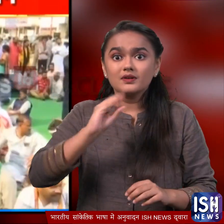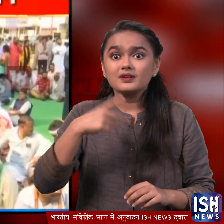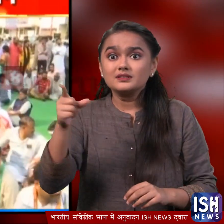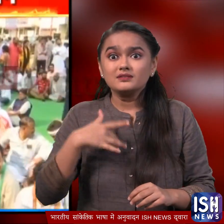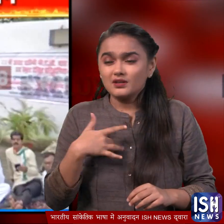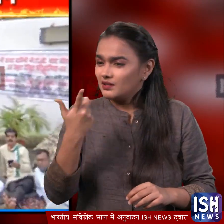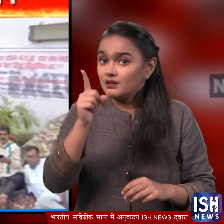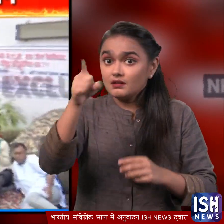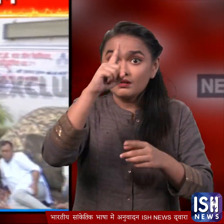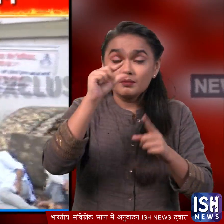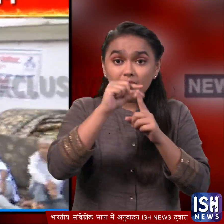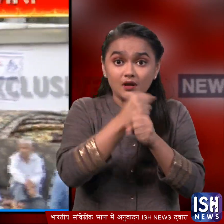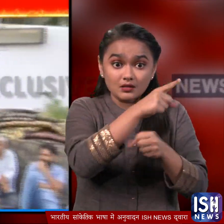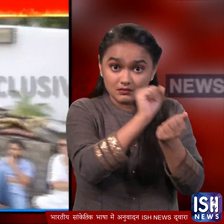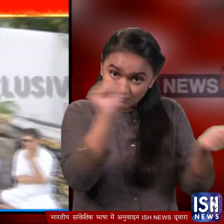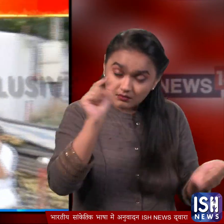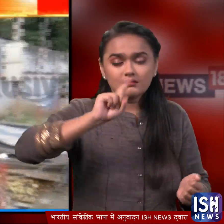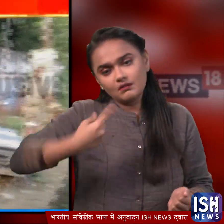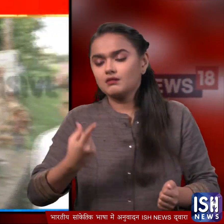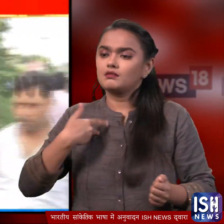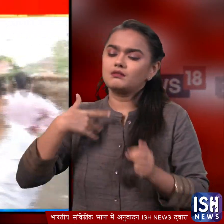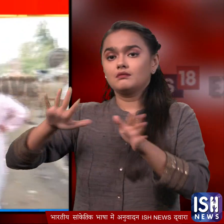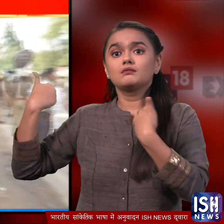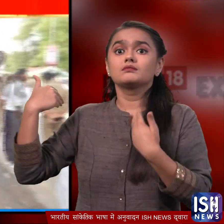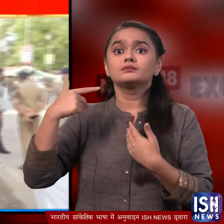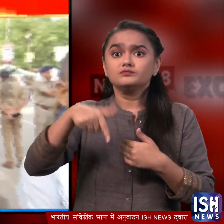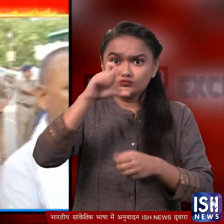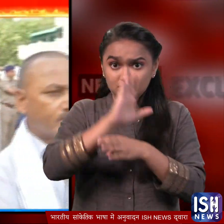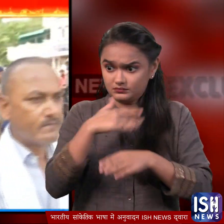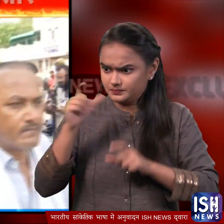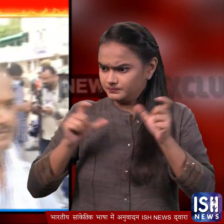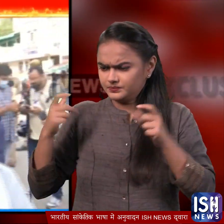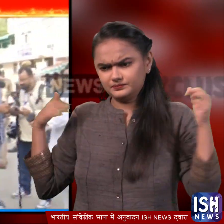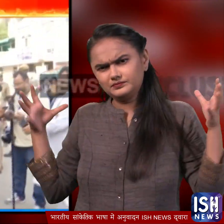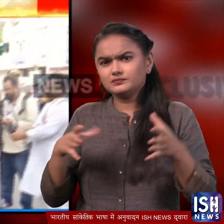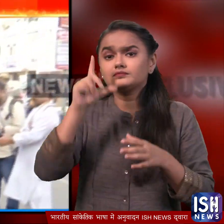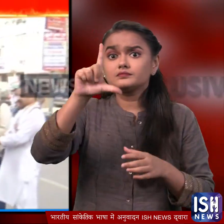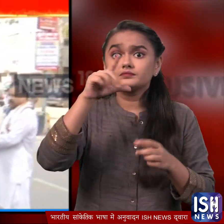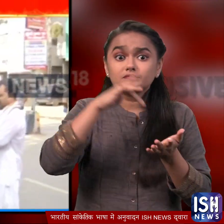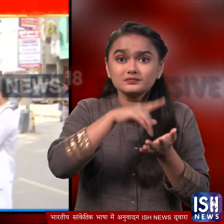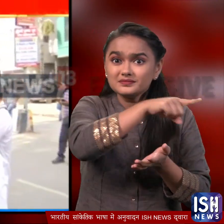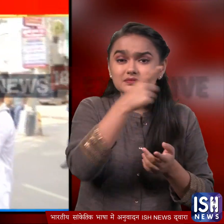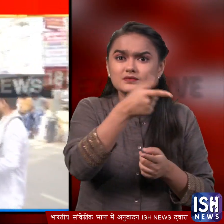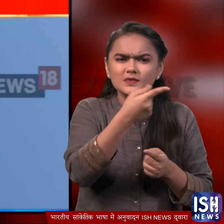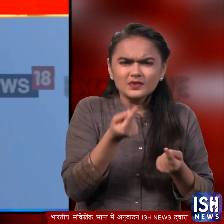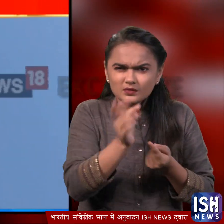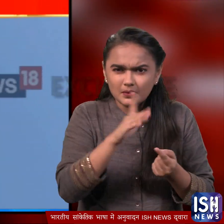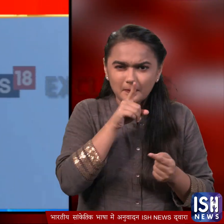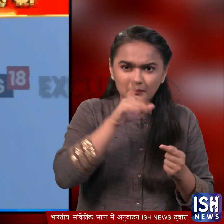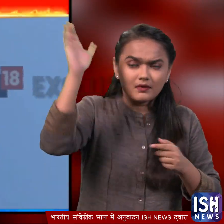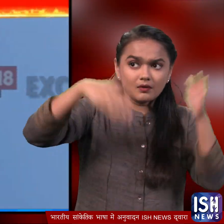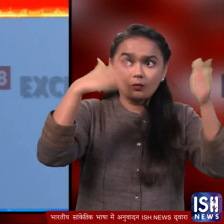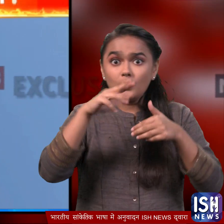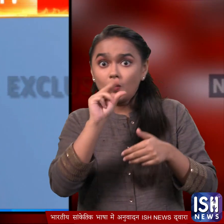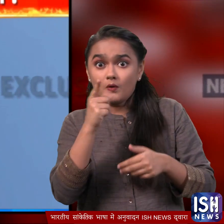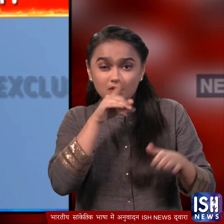से हिलने वाले नहीं। भारी पुलिस हमला तैनात है। कांग्रेस के कार्यकर्ता यहाँ इकट्ठा हो रहे हैं और लखीमपुर खीरी की कूच करने की कोशिश है। कांग्रेस की